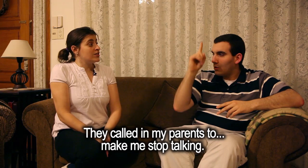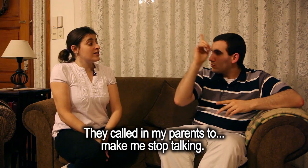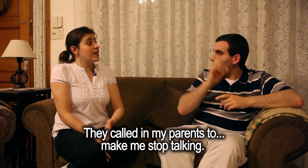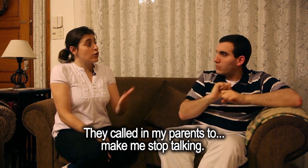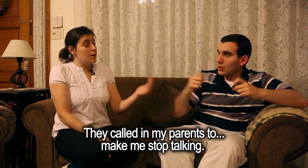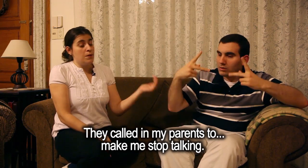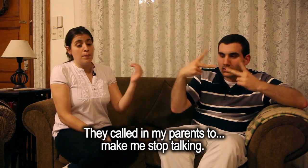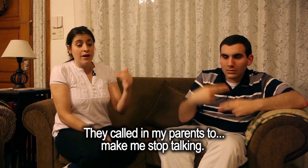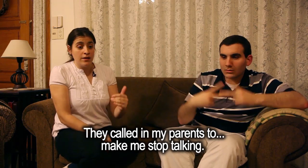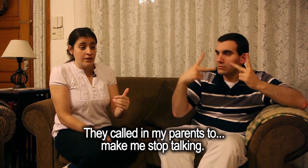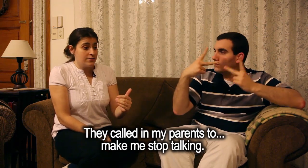Citaron a mis padres